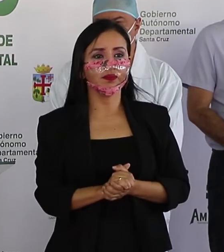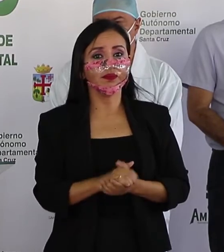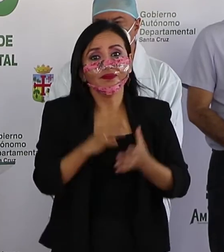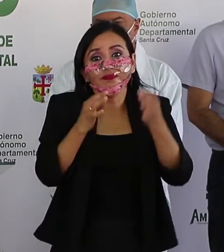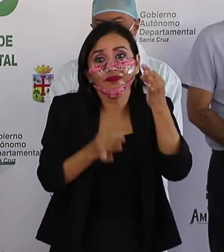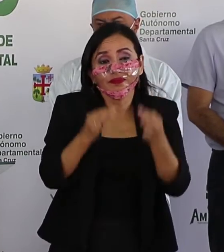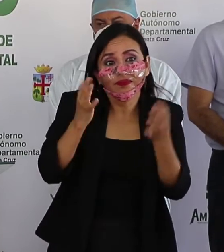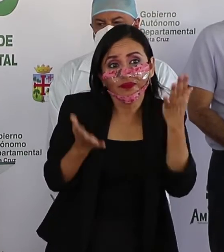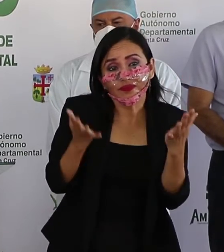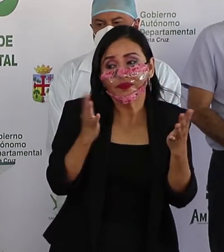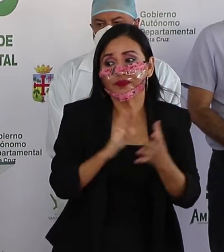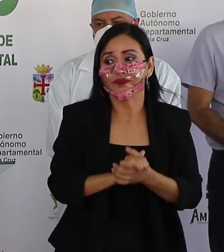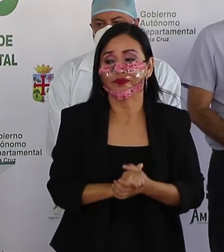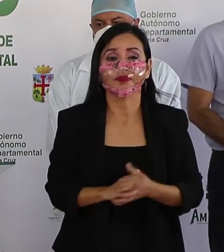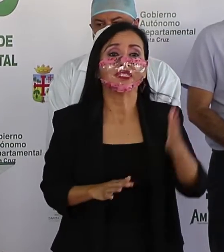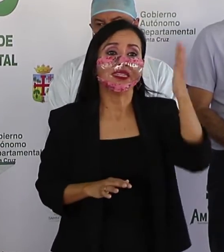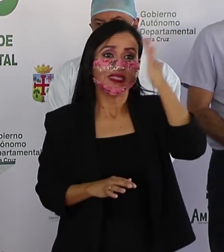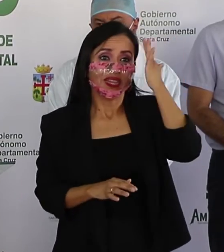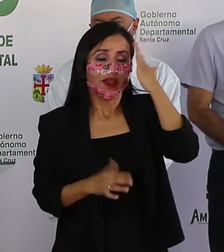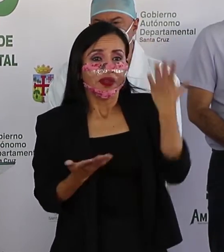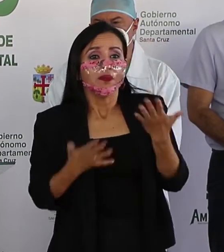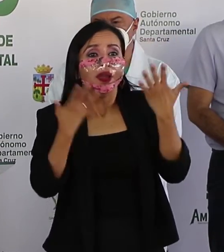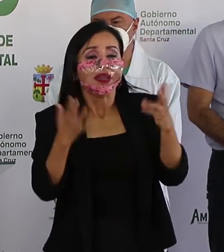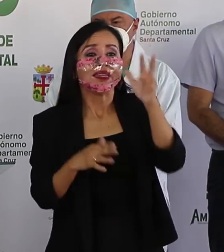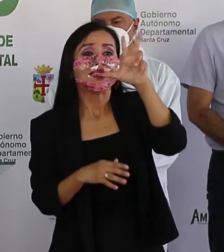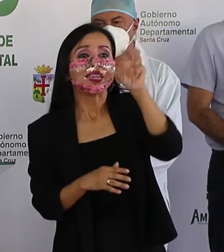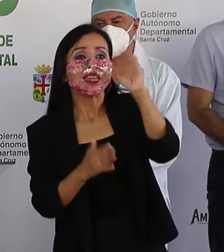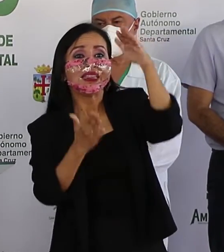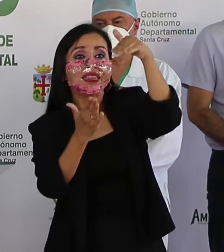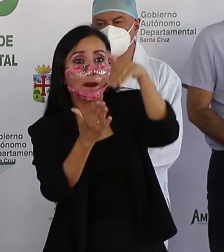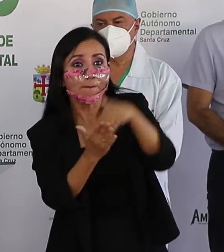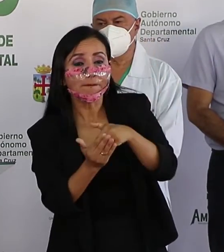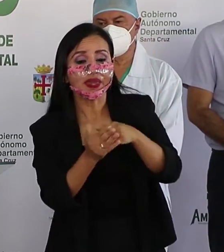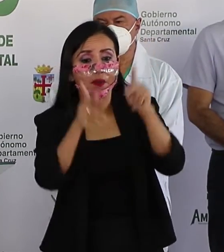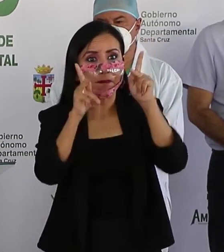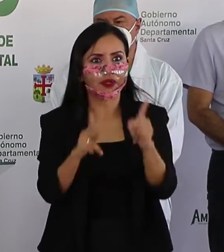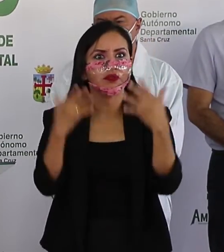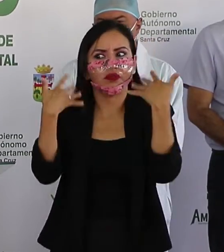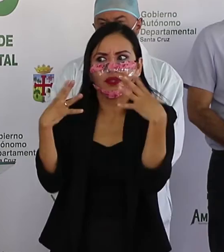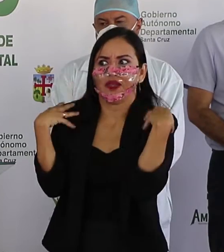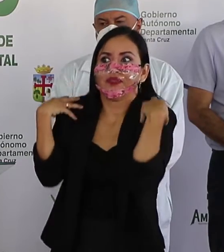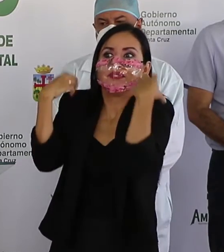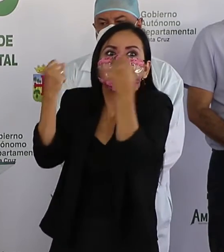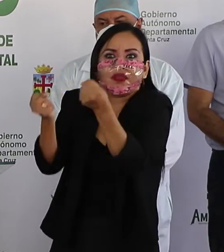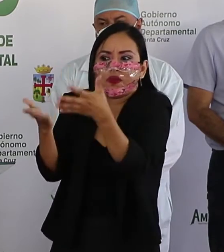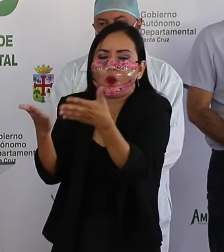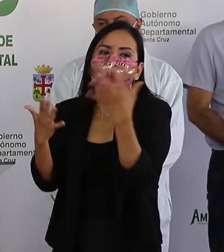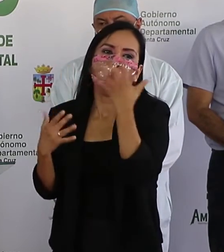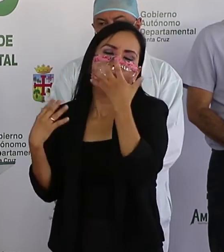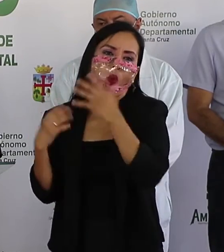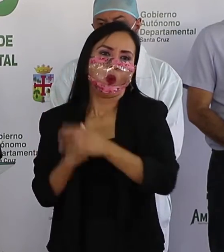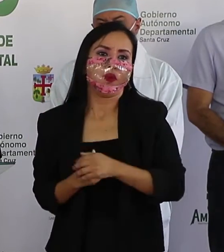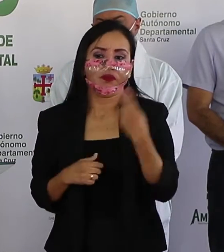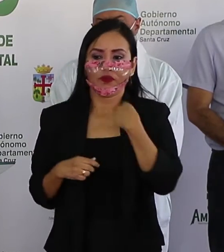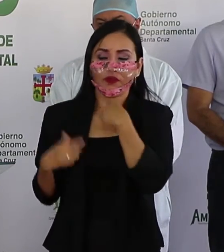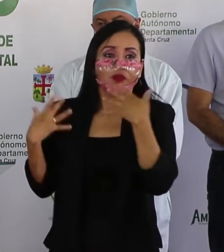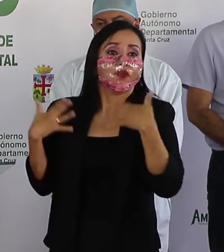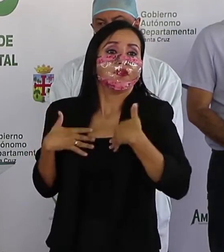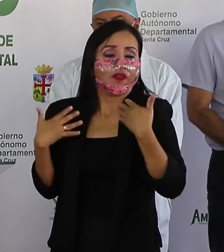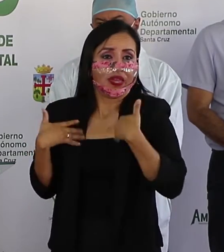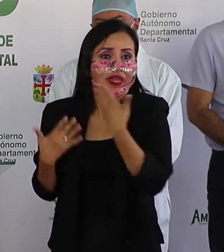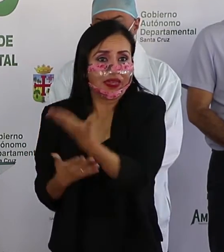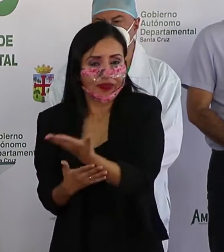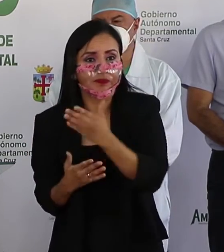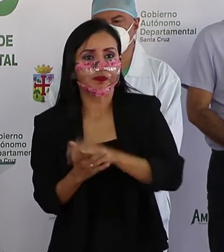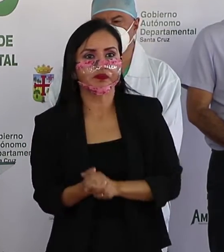y si bien sabemos que hay 30,000 personas que ya hemos recuperado y esto nos alegra